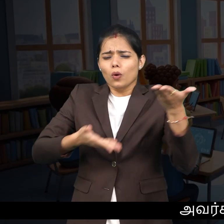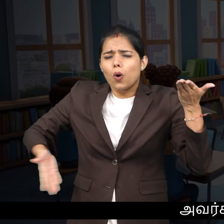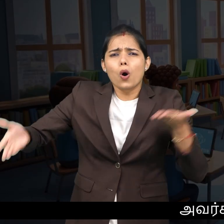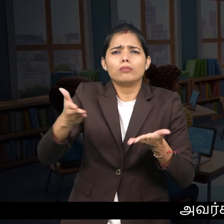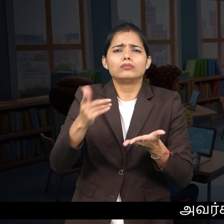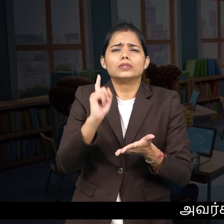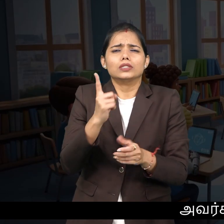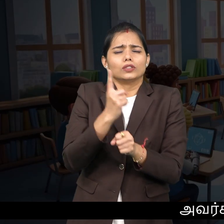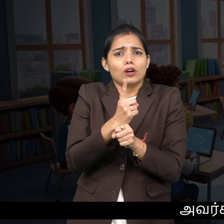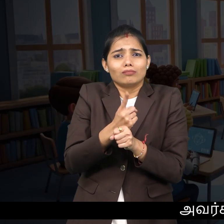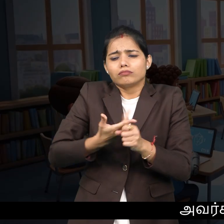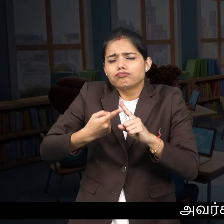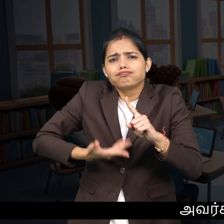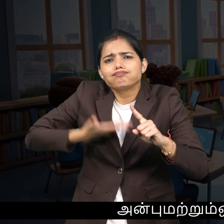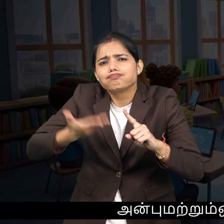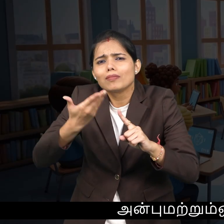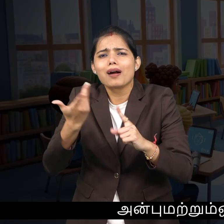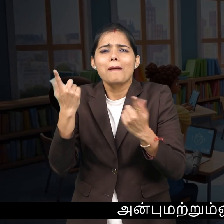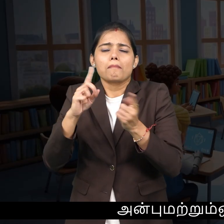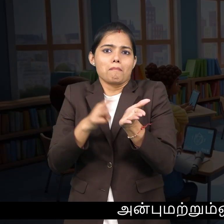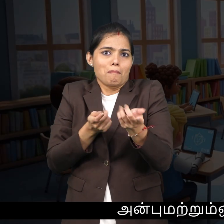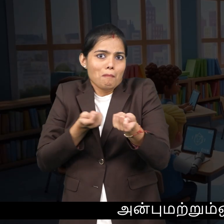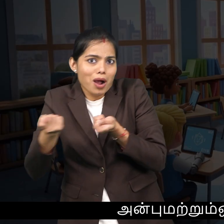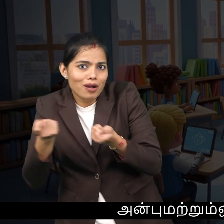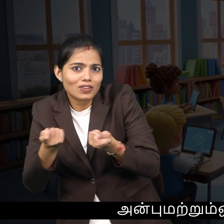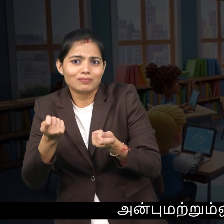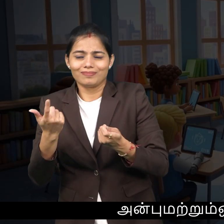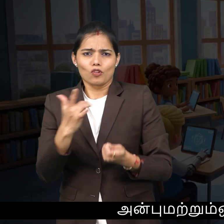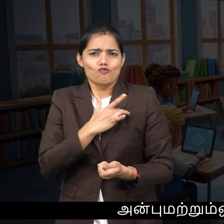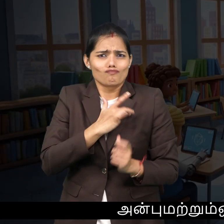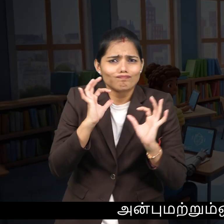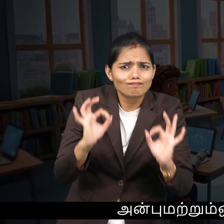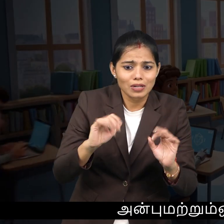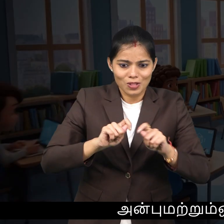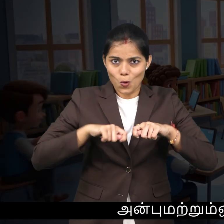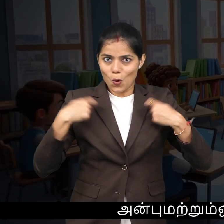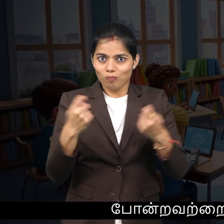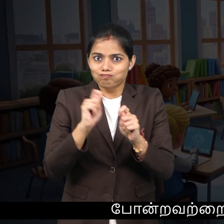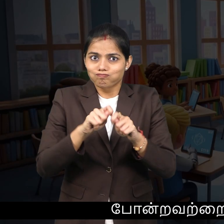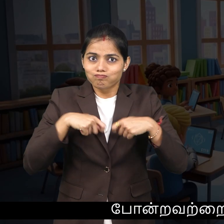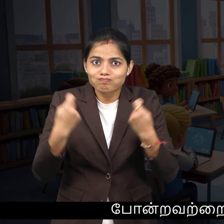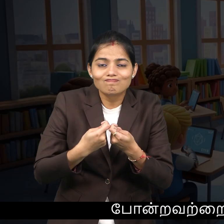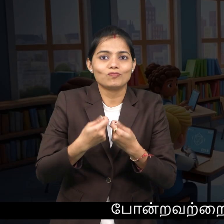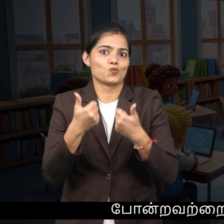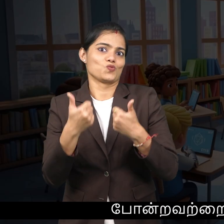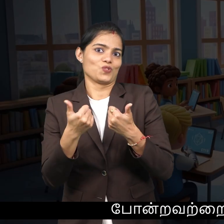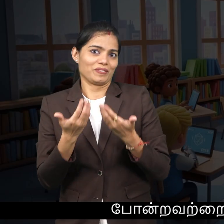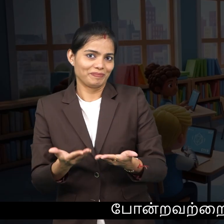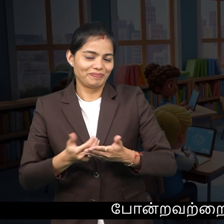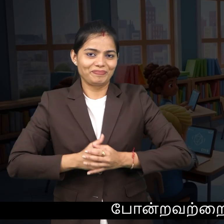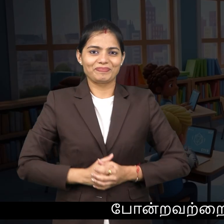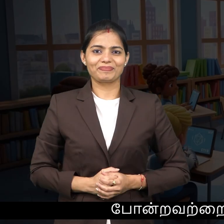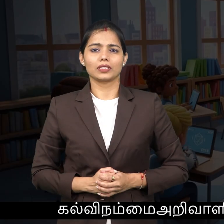அவர்கள் நல்ல பழக்கங்கள், அன்பு மற்றும் ஒற்றுமையாக செயல்படுதல் போன்றவற்றை நமக்கு